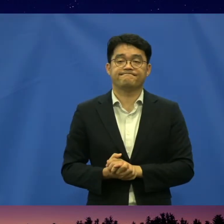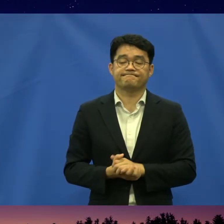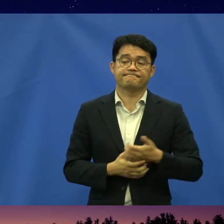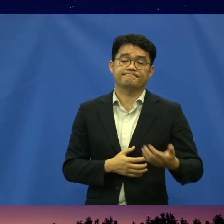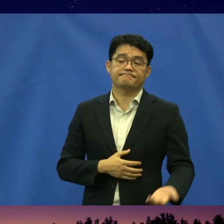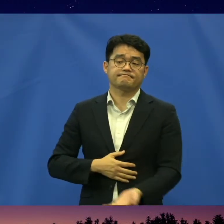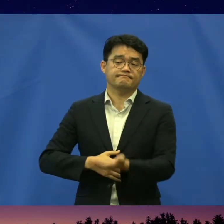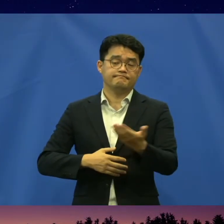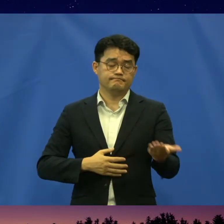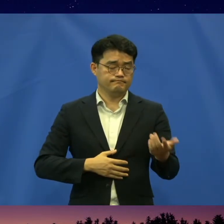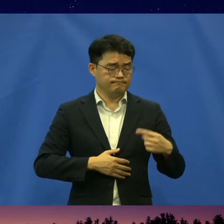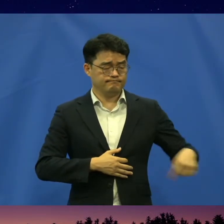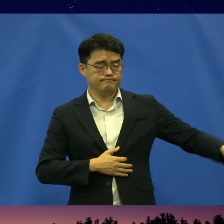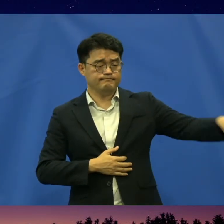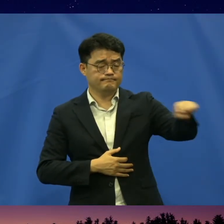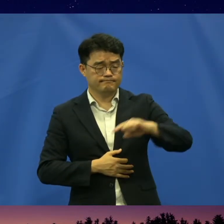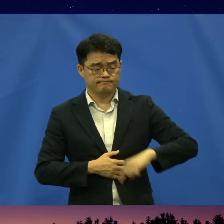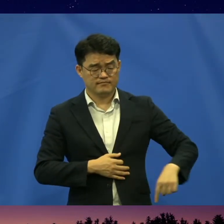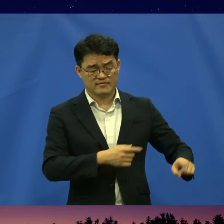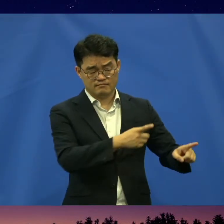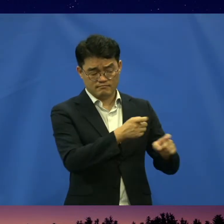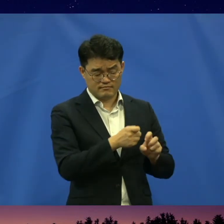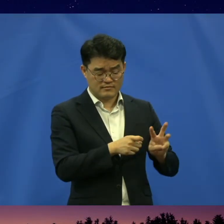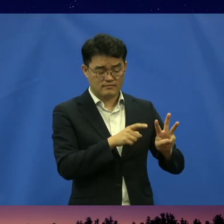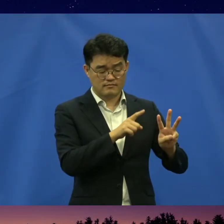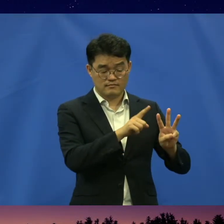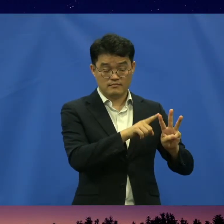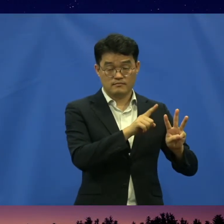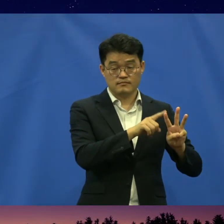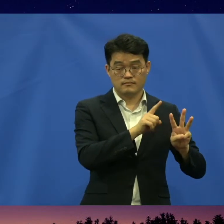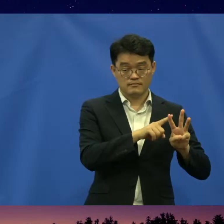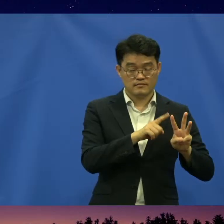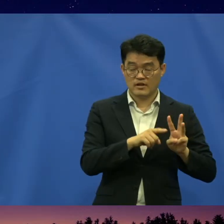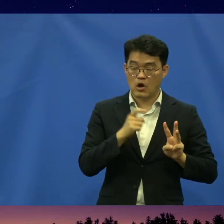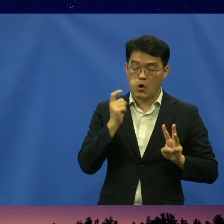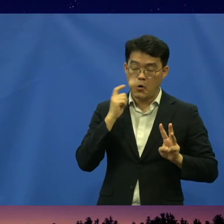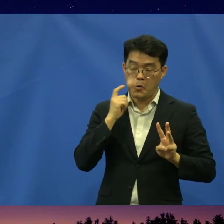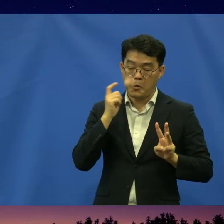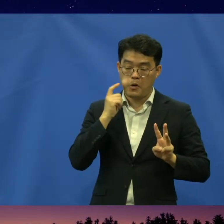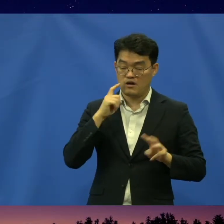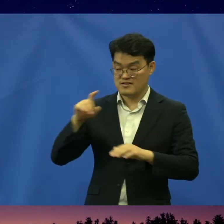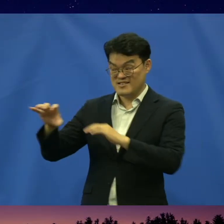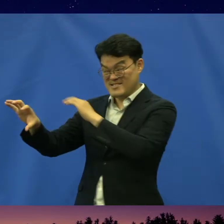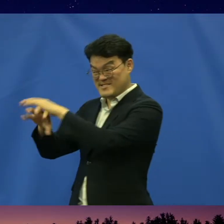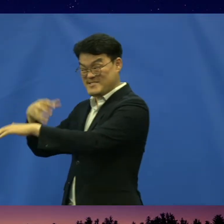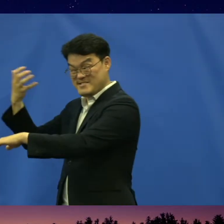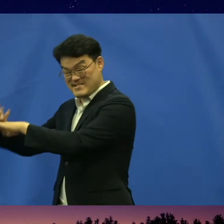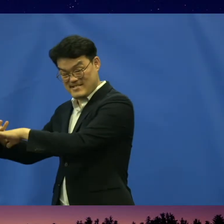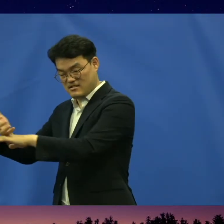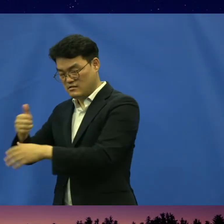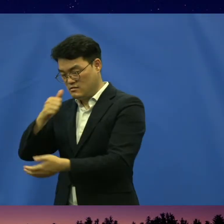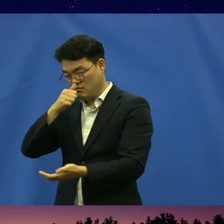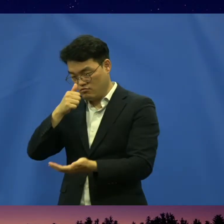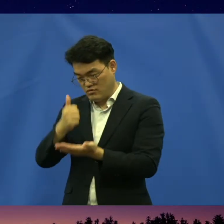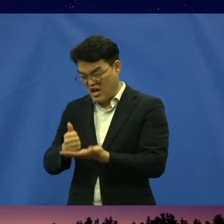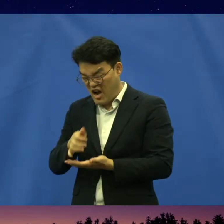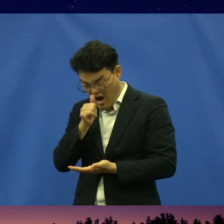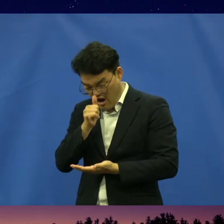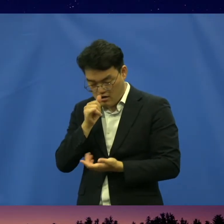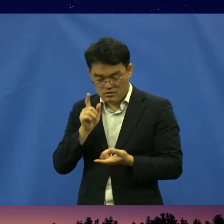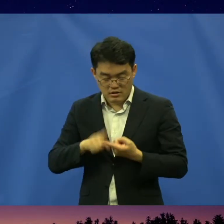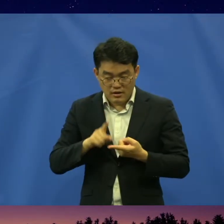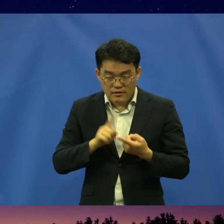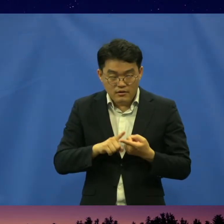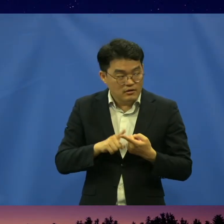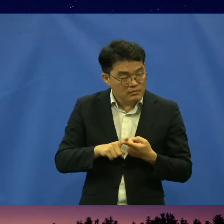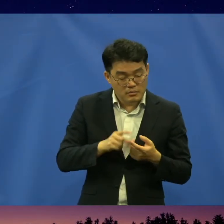여러분, 대적자들의 속셈이 보이죠. 음흉한 소문을 슬쩍 흘림으로 인해 느헤미야에게 위협을 가하는 방식. 그래서 우리 속담에